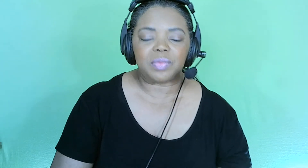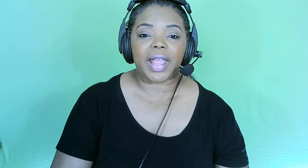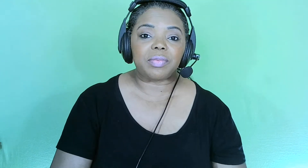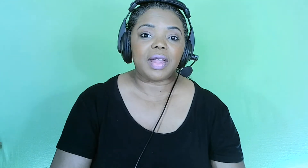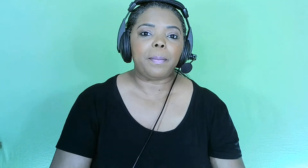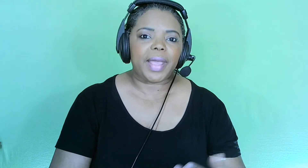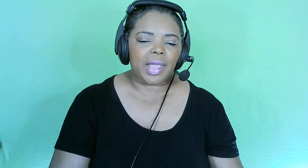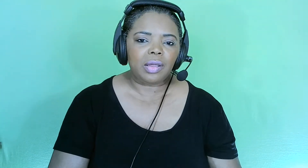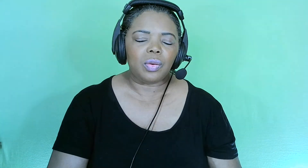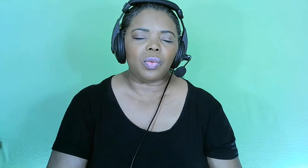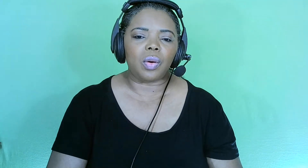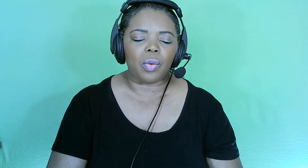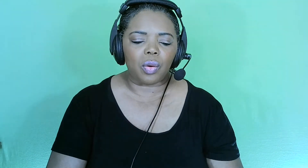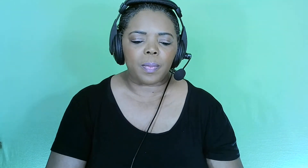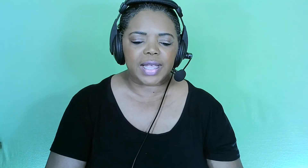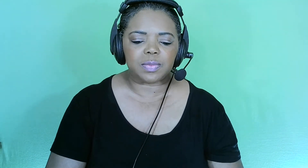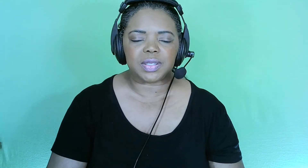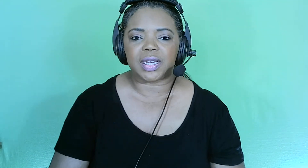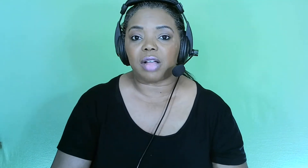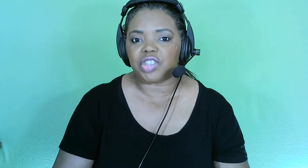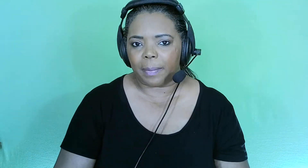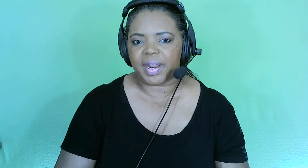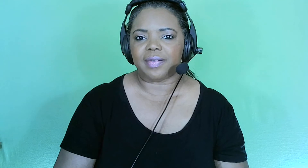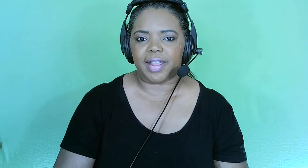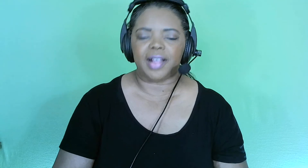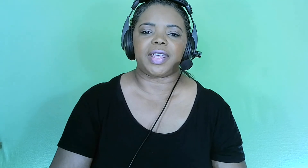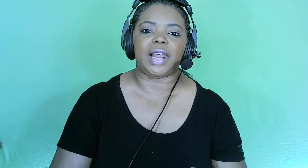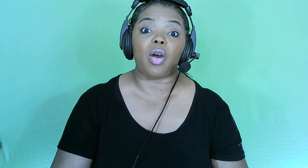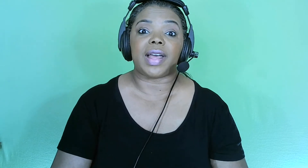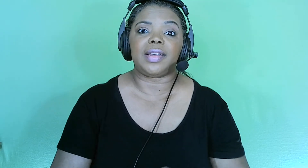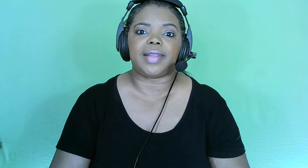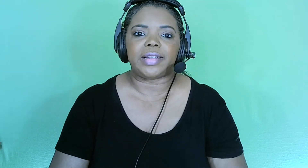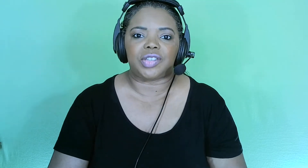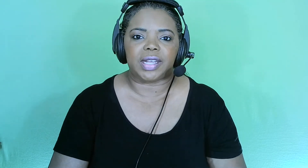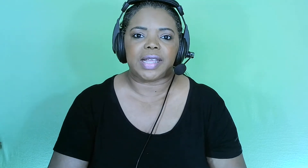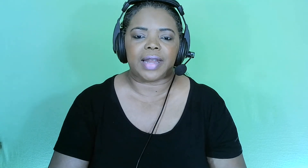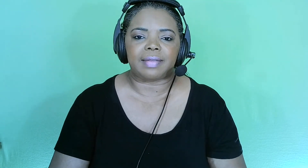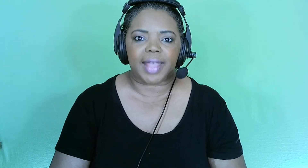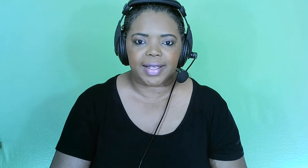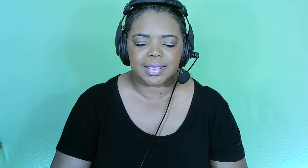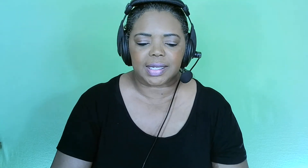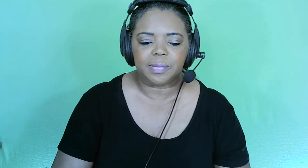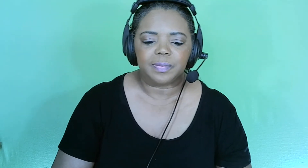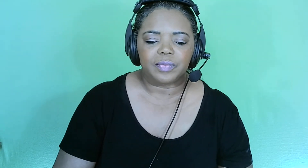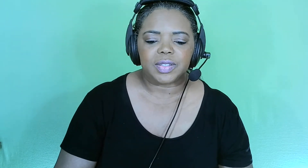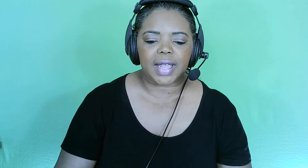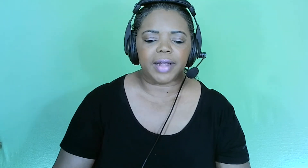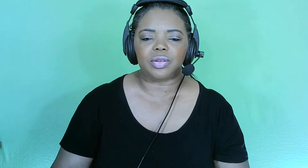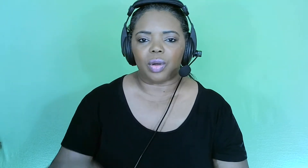tenho também o mesmo sinal de aprender, que a localidade dele é na testa, certo?